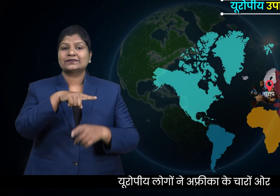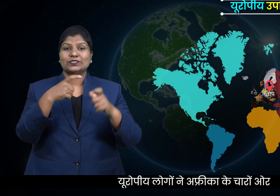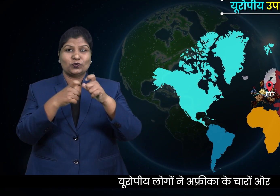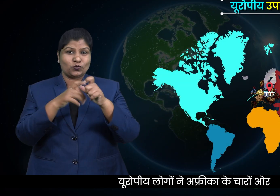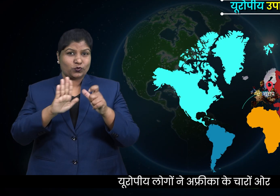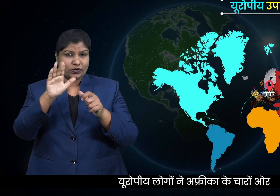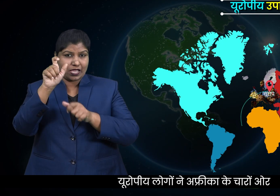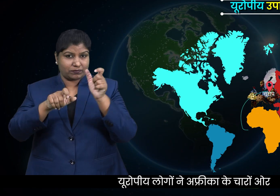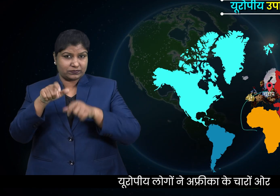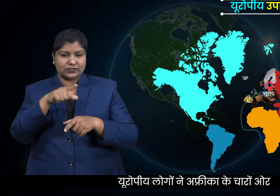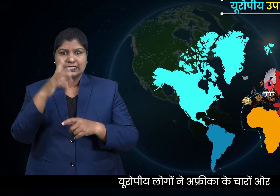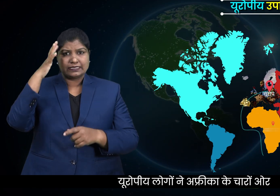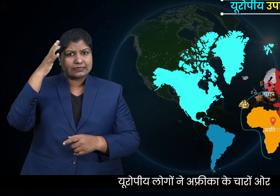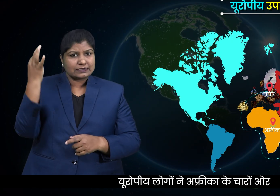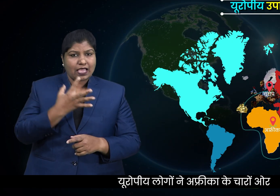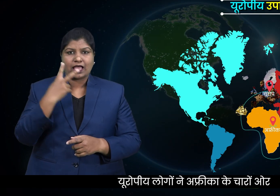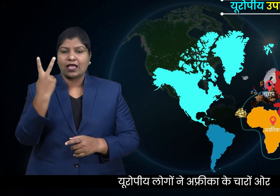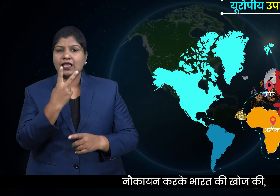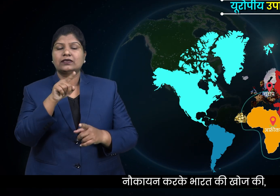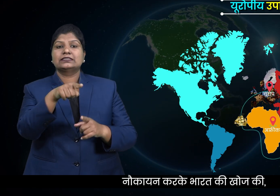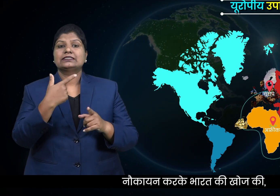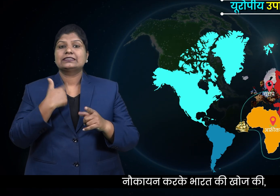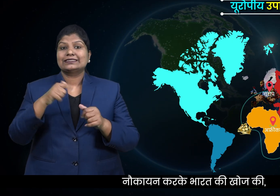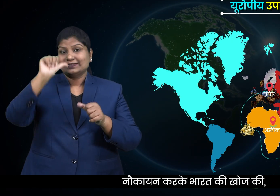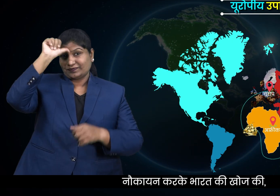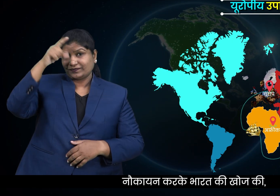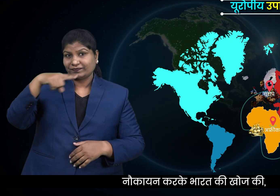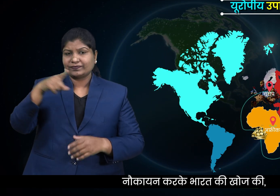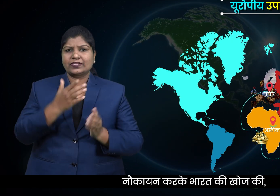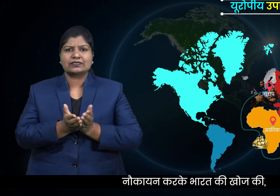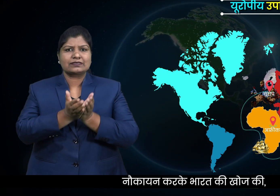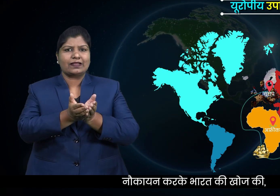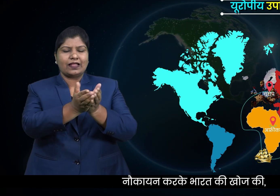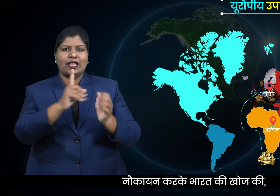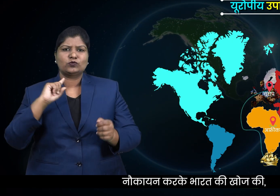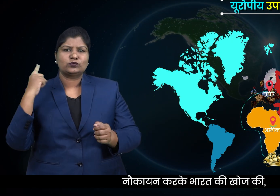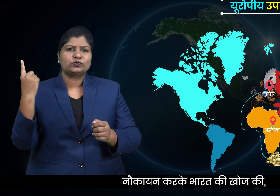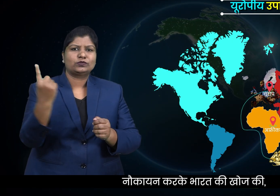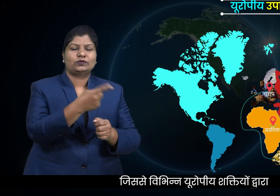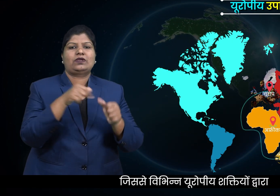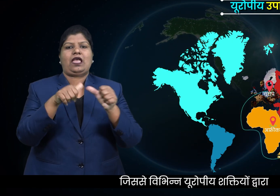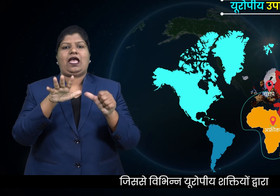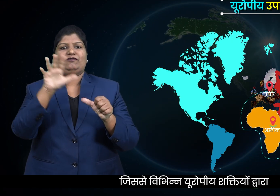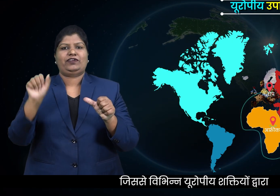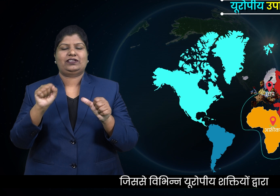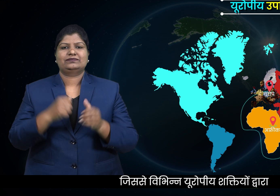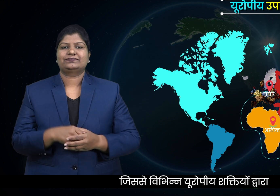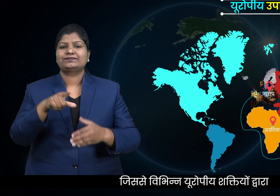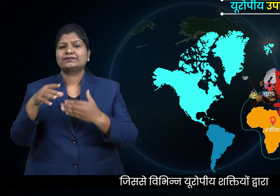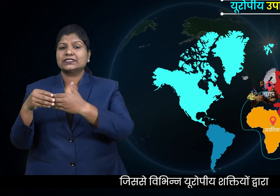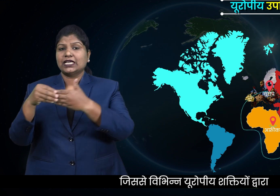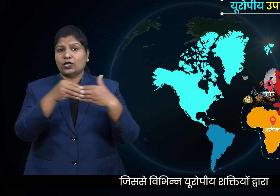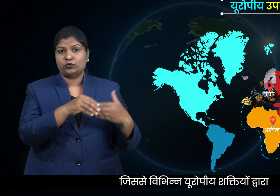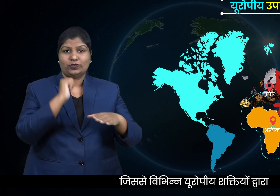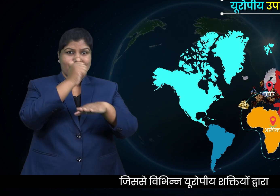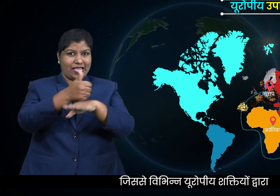यूरोपीय लोगों ने अफ्रीका के चारों ओर नौकायान करके भारत की खोज की, जिससे